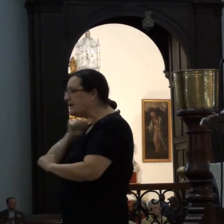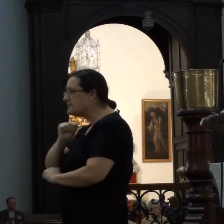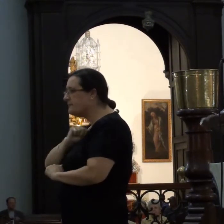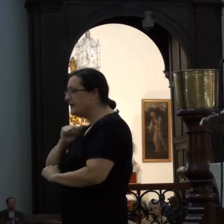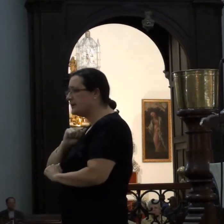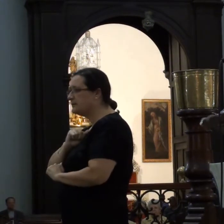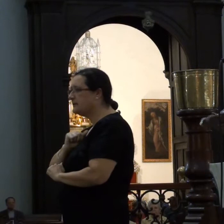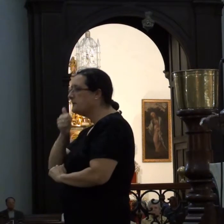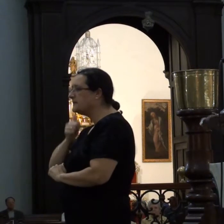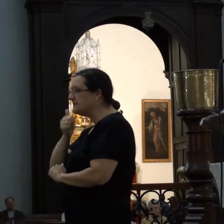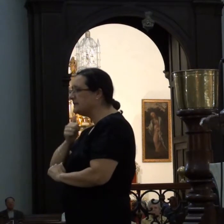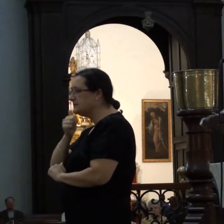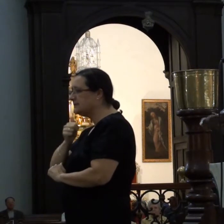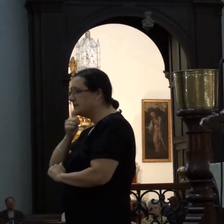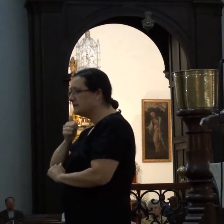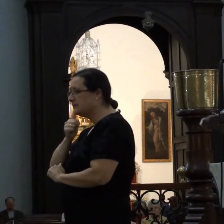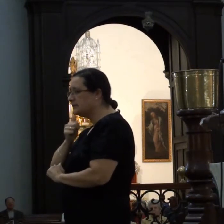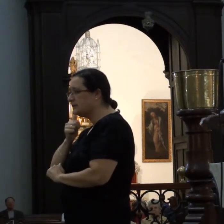y aguar mamá